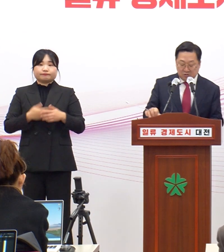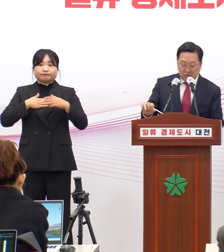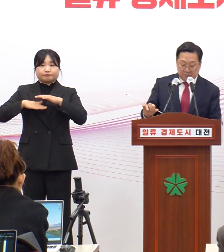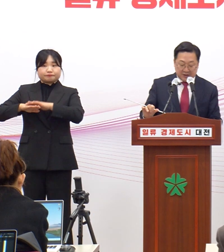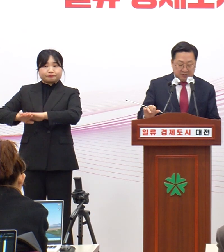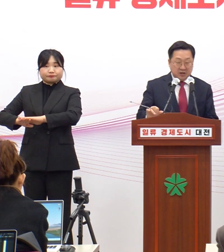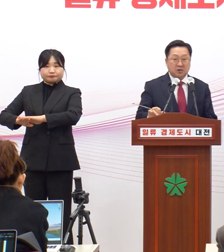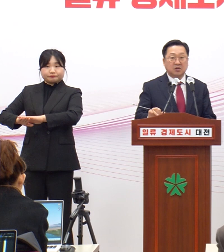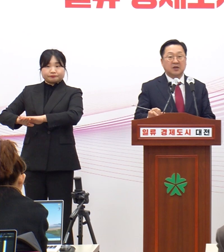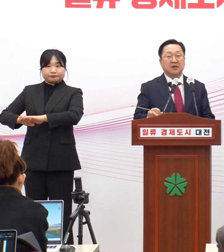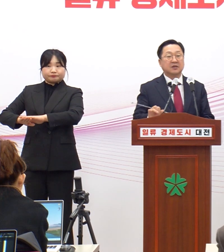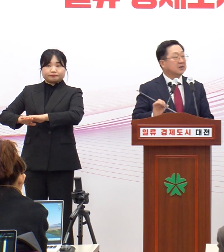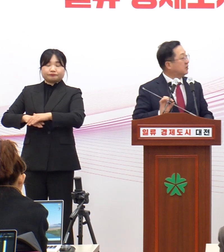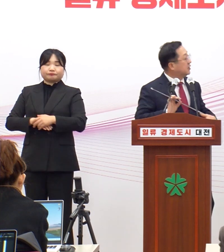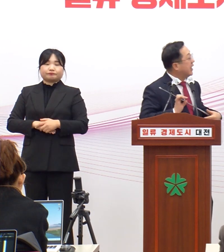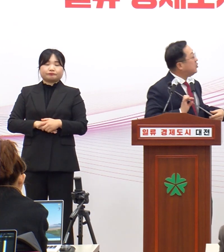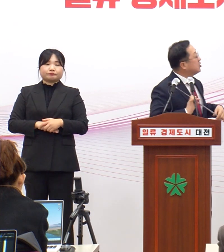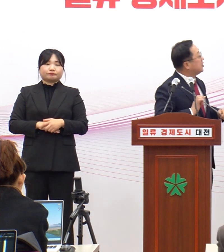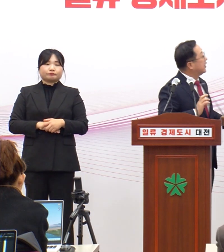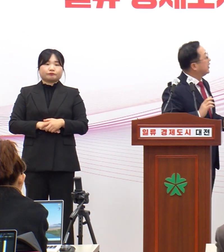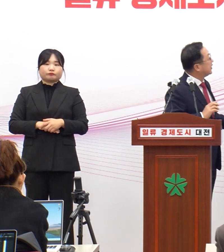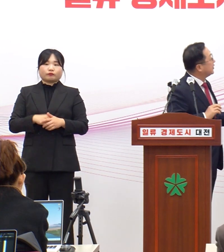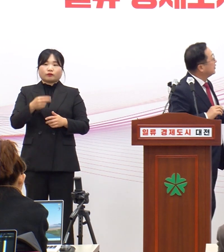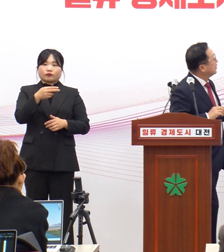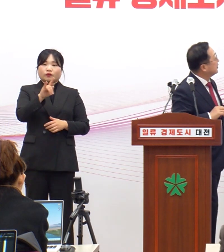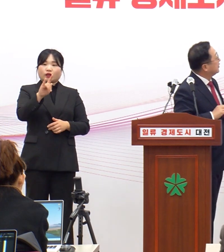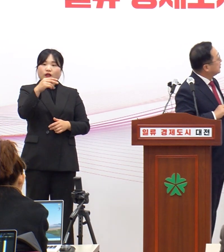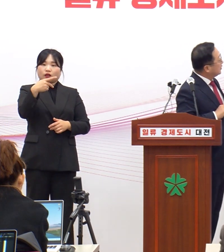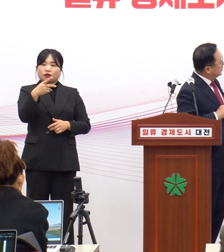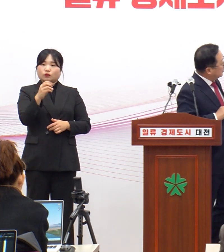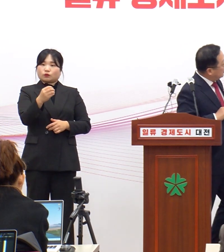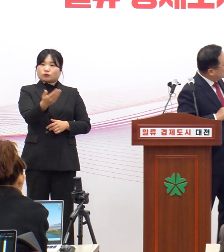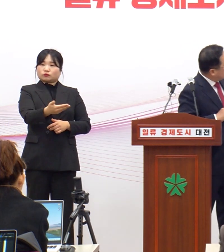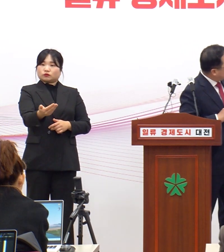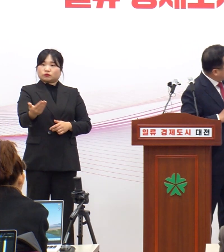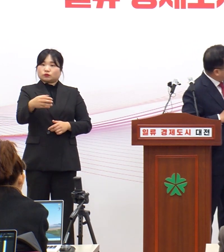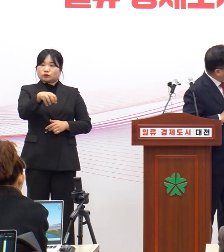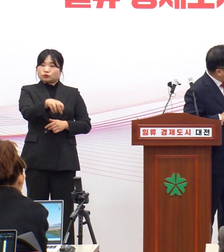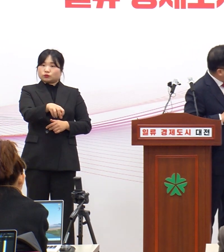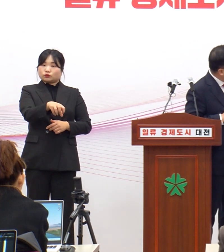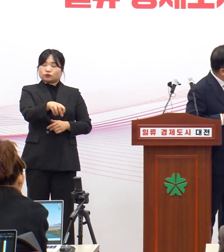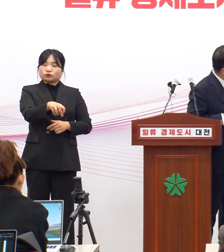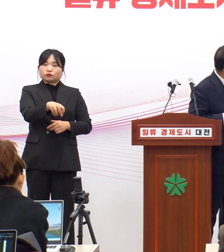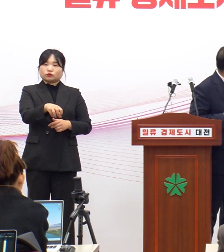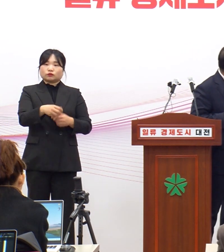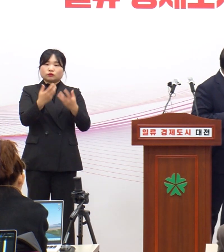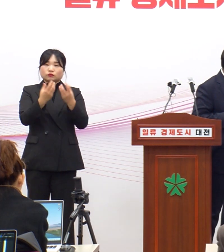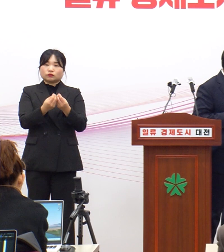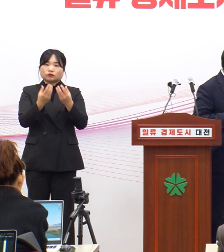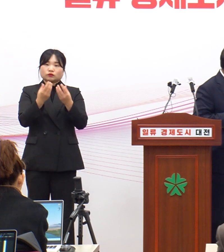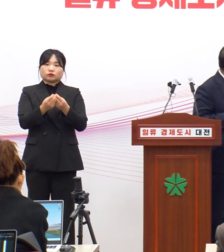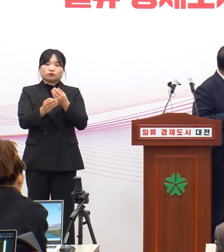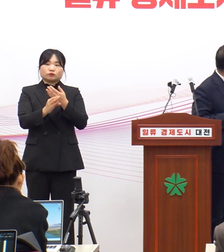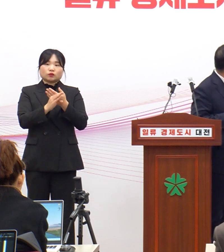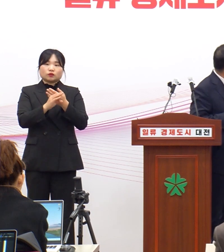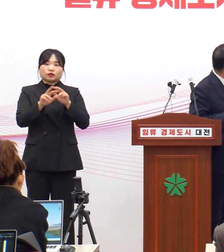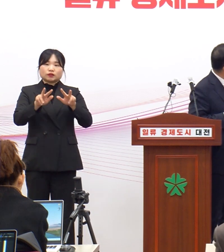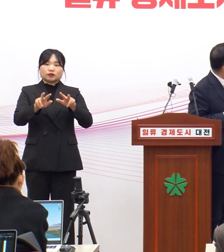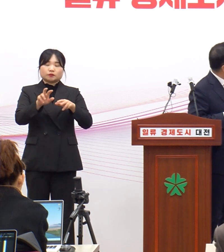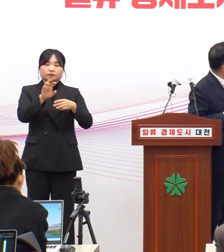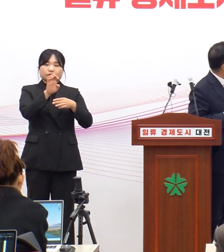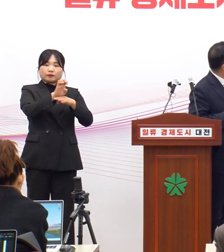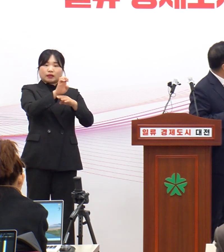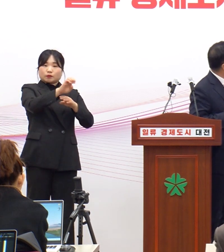참고로 그건 말씀드리고 그 대동천에 지금 우리가 예를 들면 저 파남동에 이